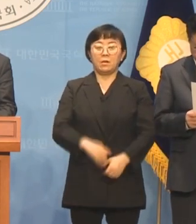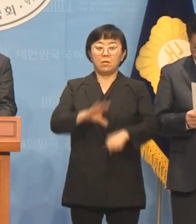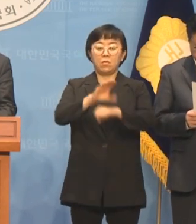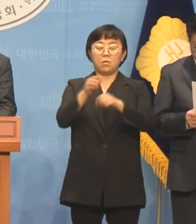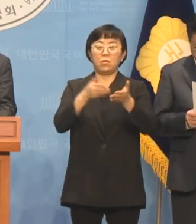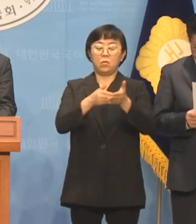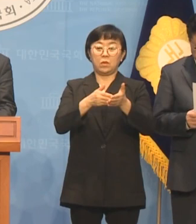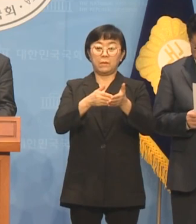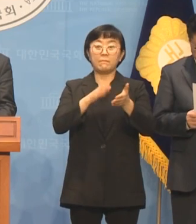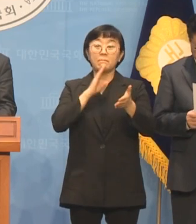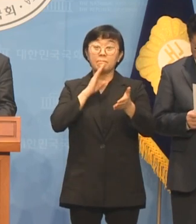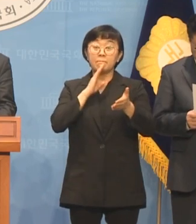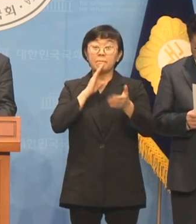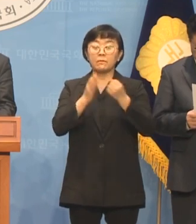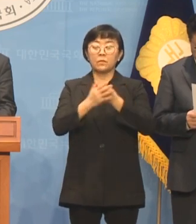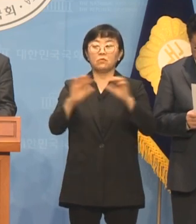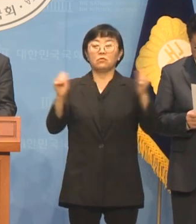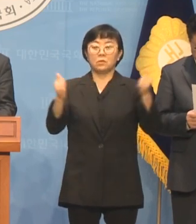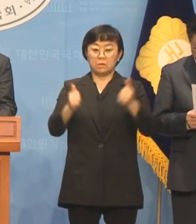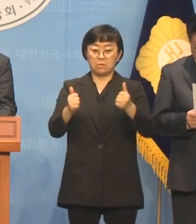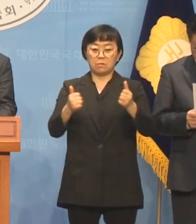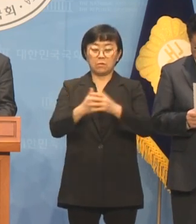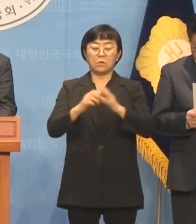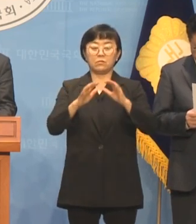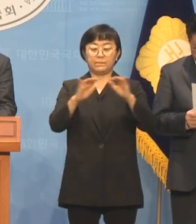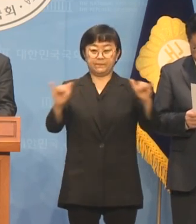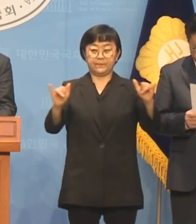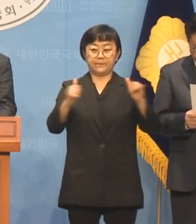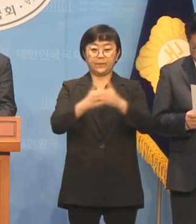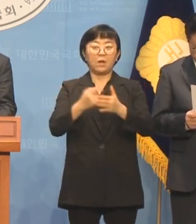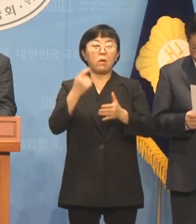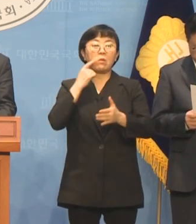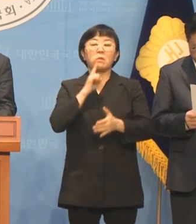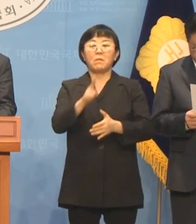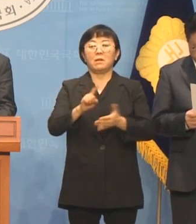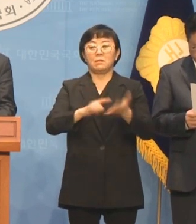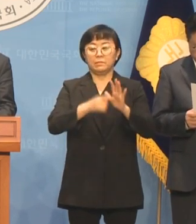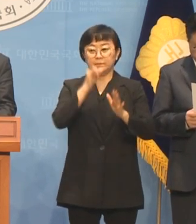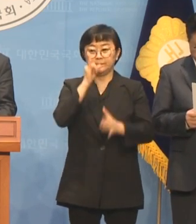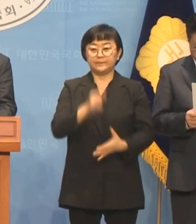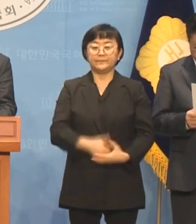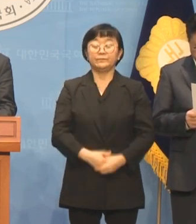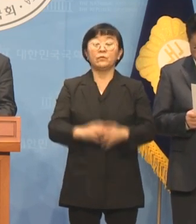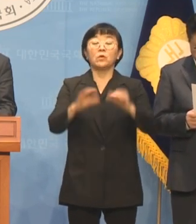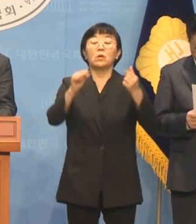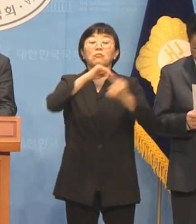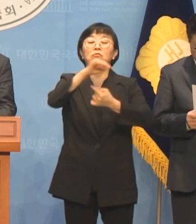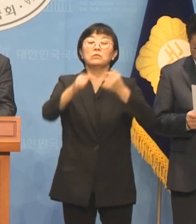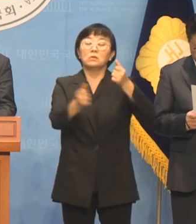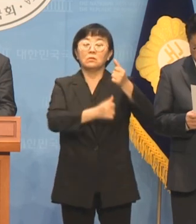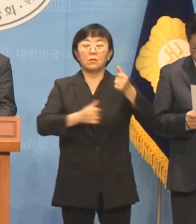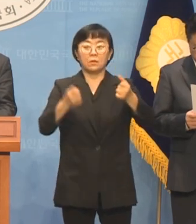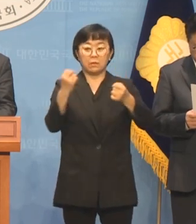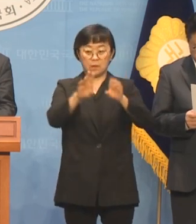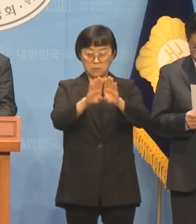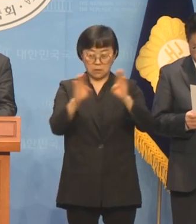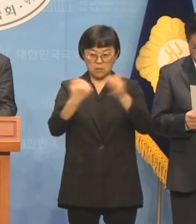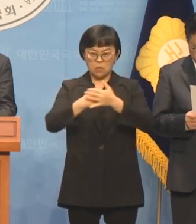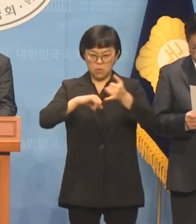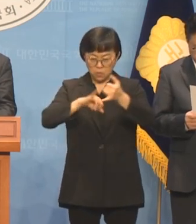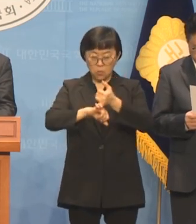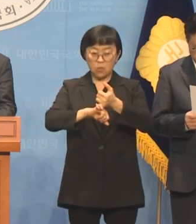보도가 사실이라면 국회와 국민에게 거짓말을 한 것입니다. 국회 운영위원회를 다시 열어